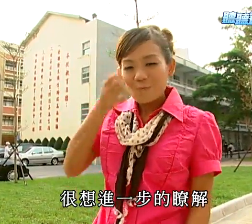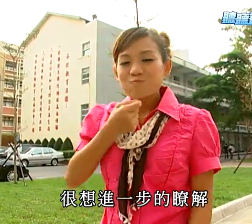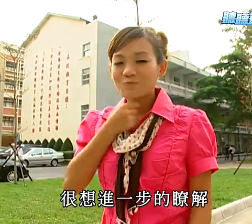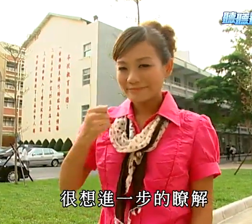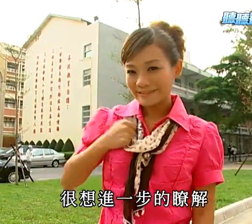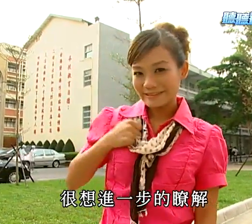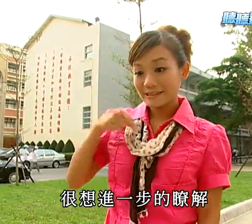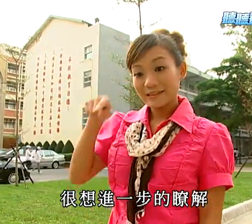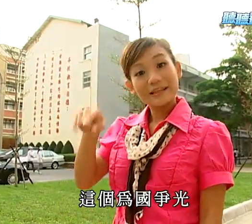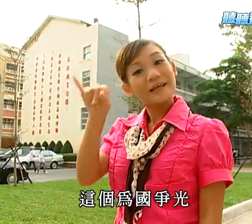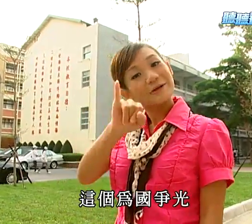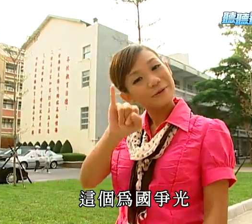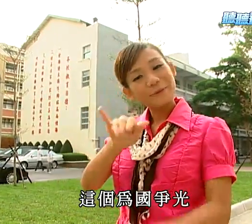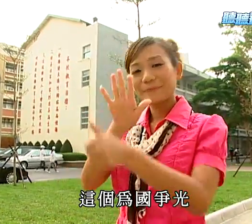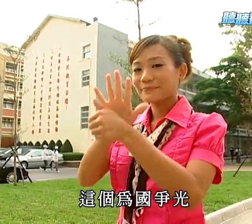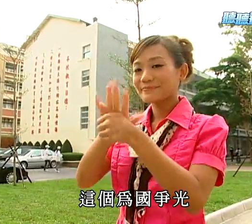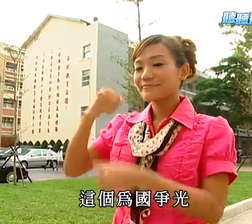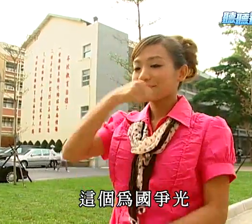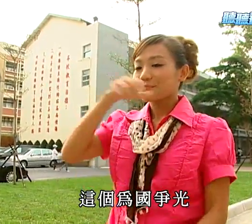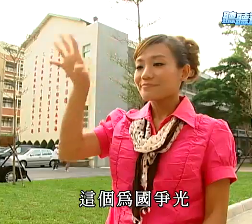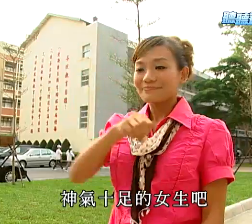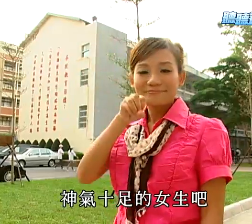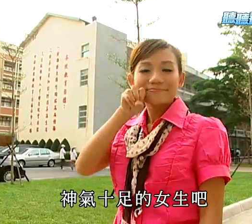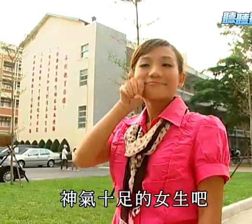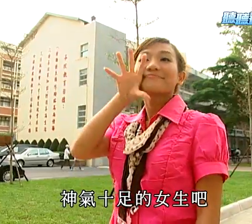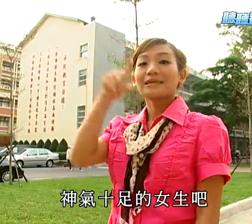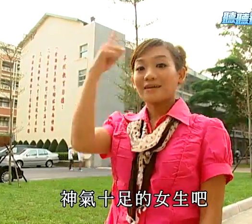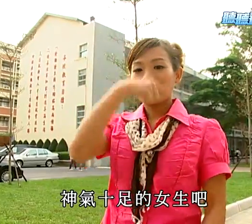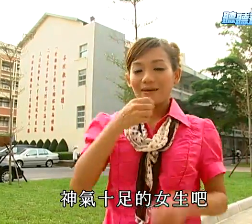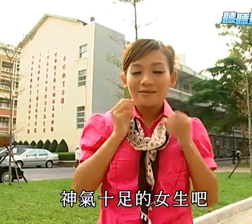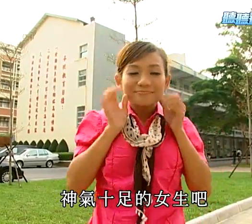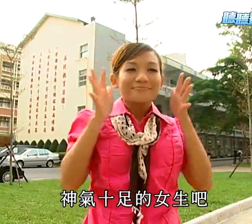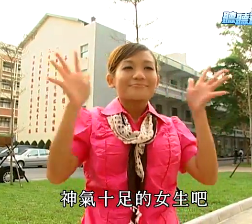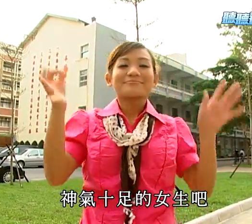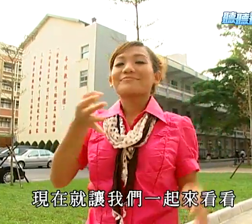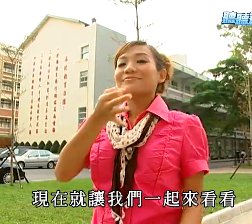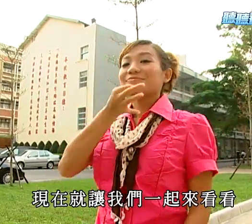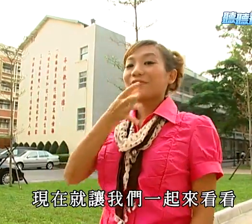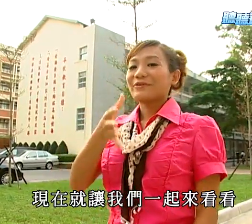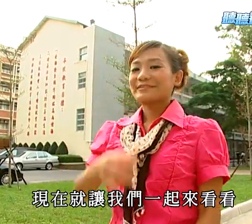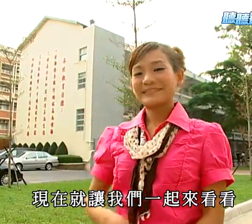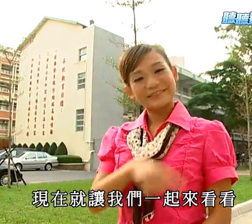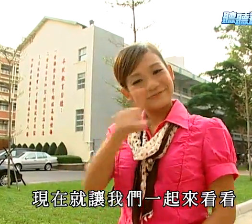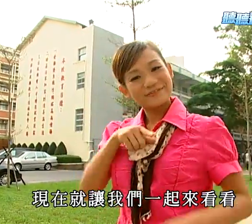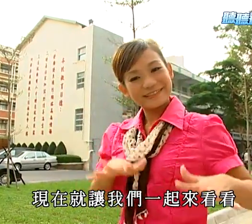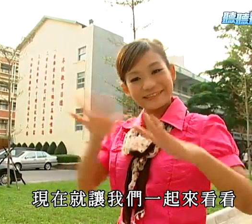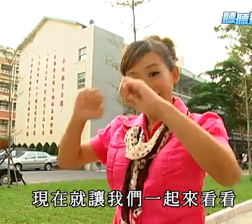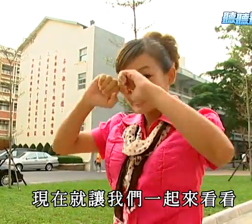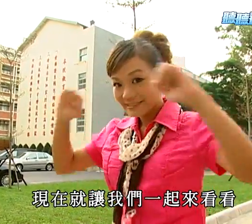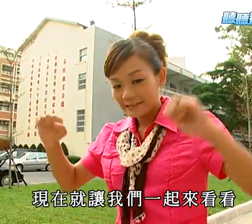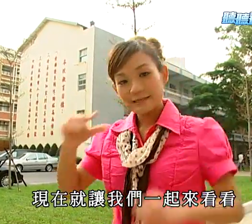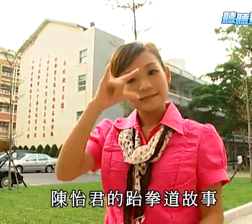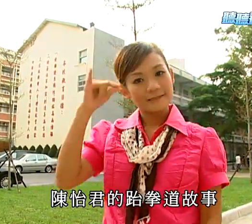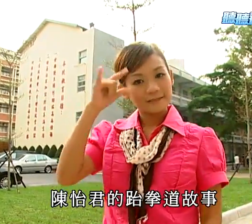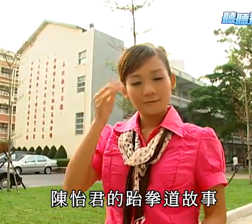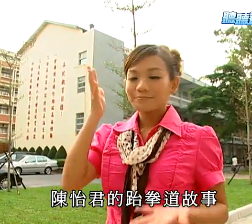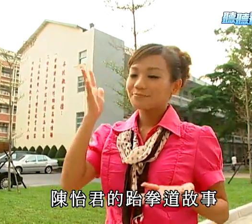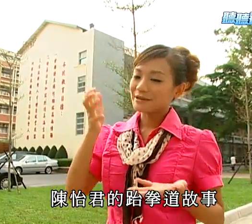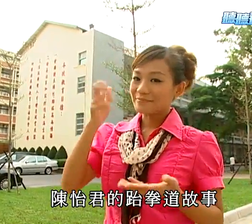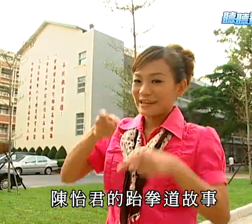的了解这个为国争光、神气十足的女生吧？现在就让我们一起来看看陈怡君的跆